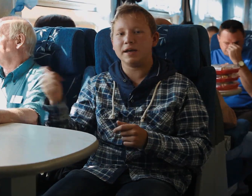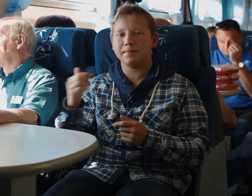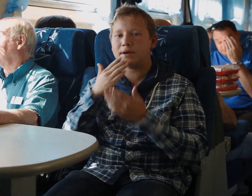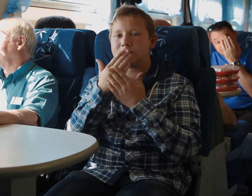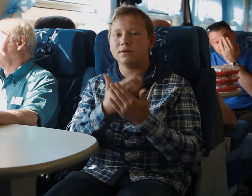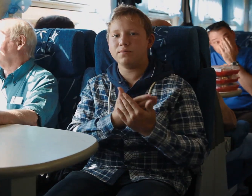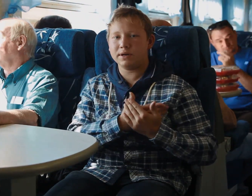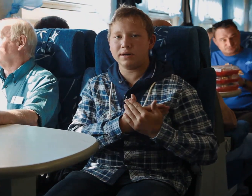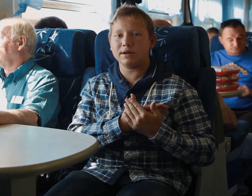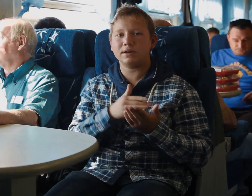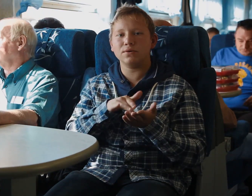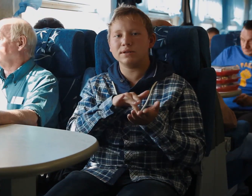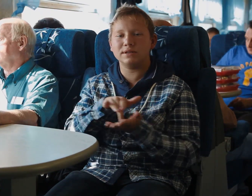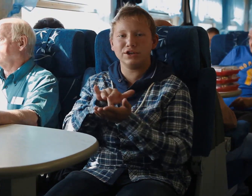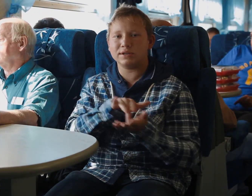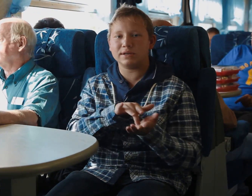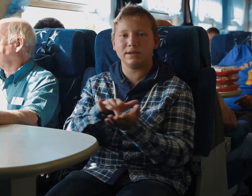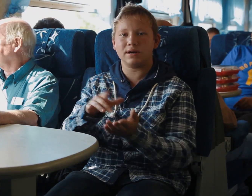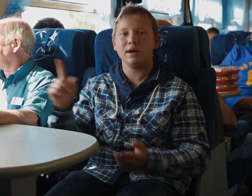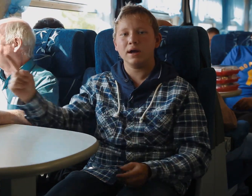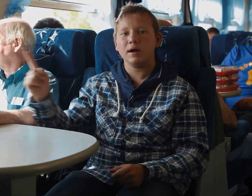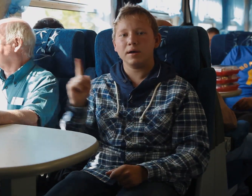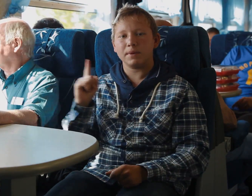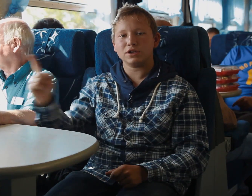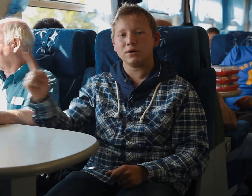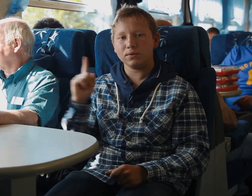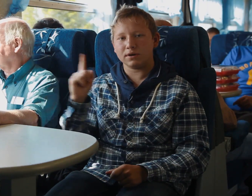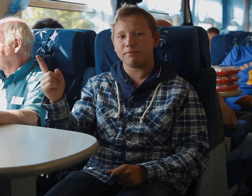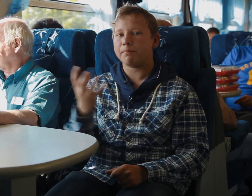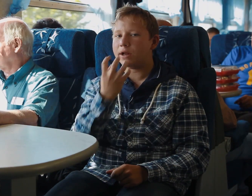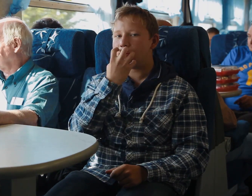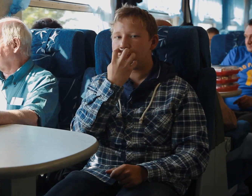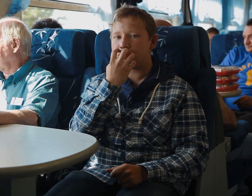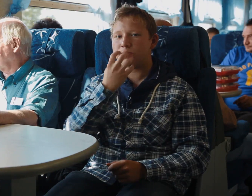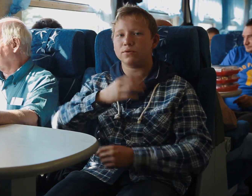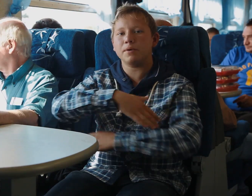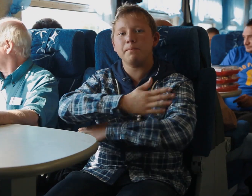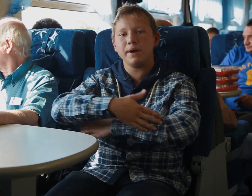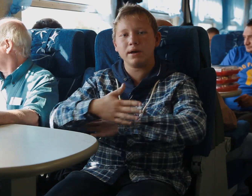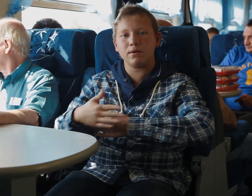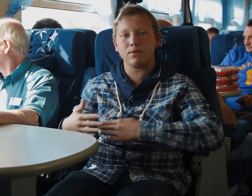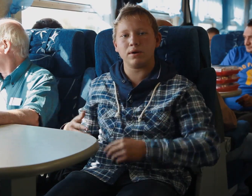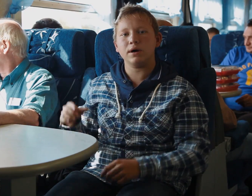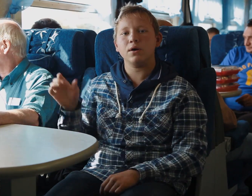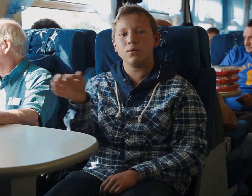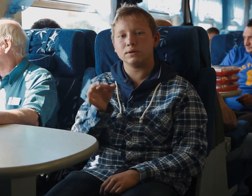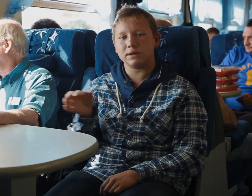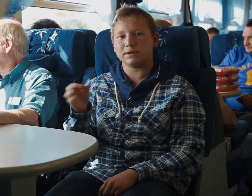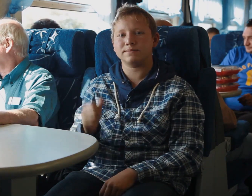самых излюбленных туристических маршрутов по южному берегу озера.